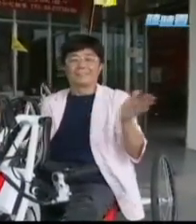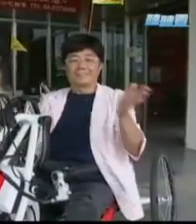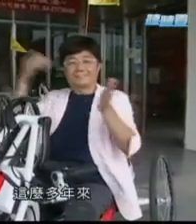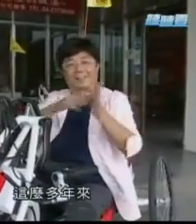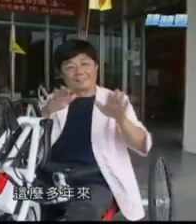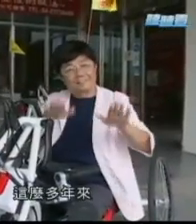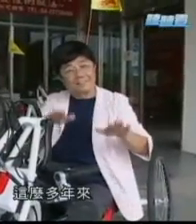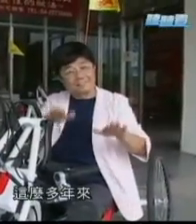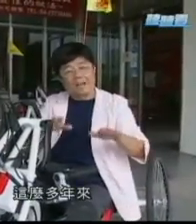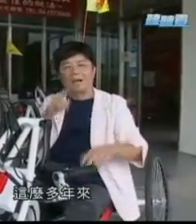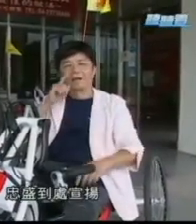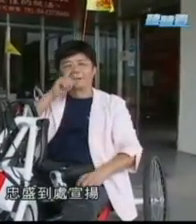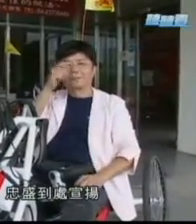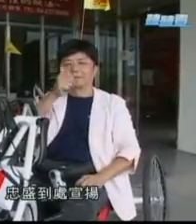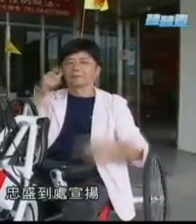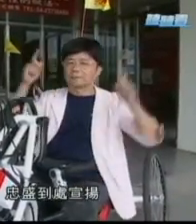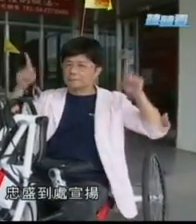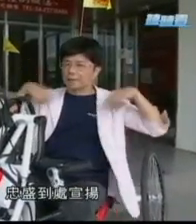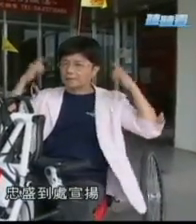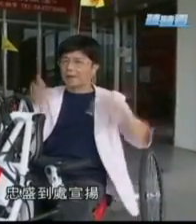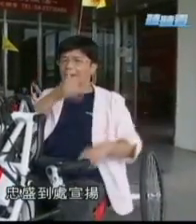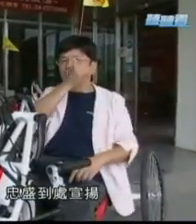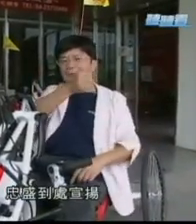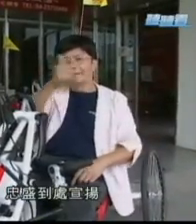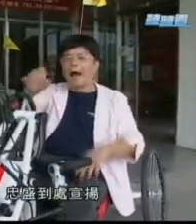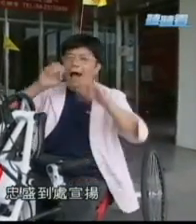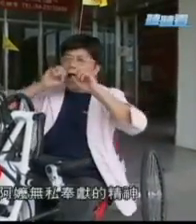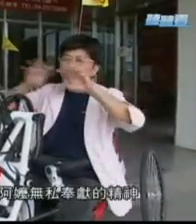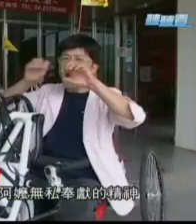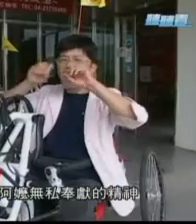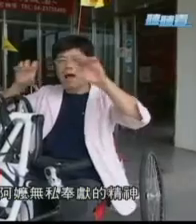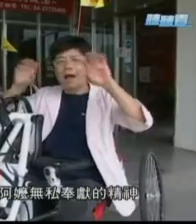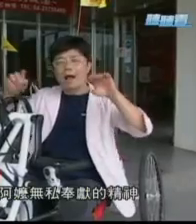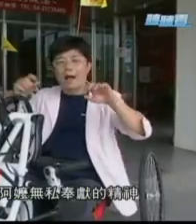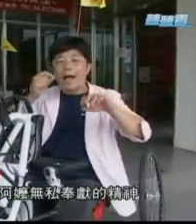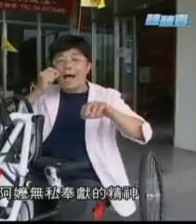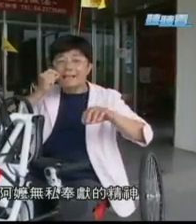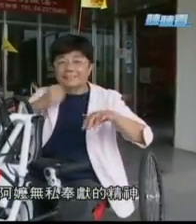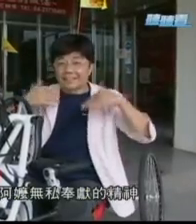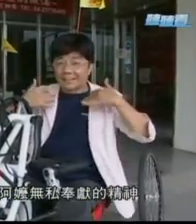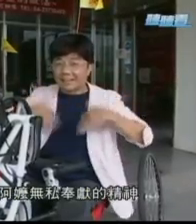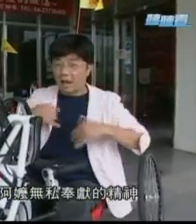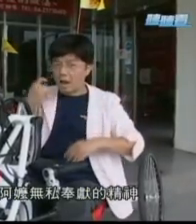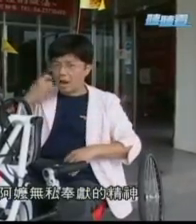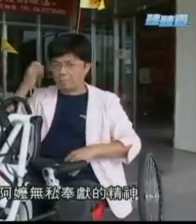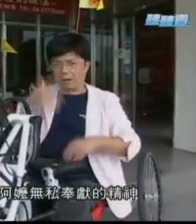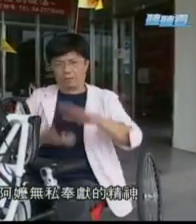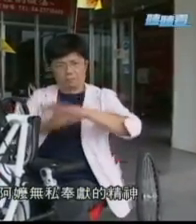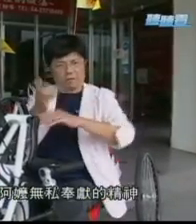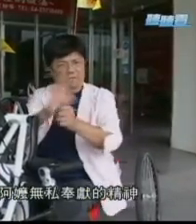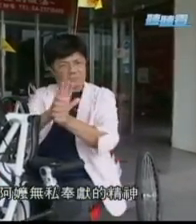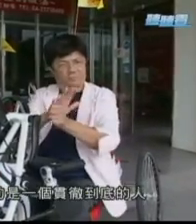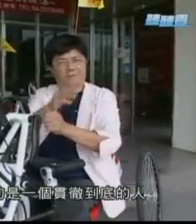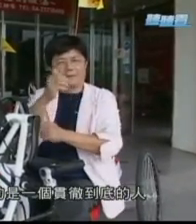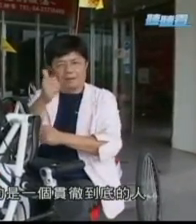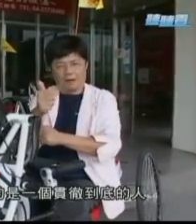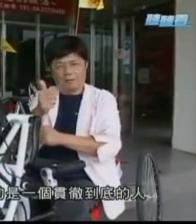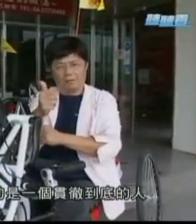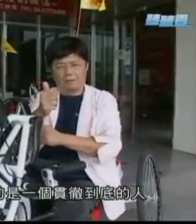这么多年来啊，钟盛到处宣扬喜乐阿嬷无私奉献的精神，哇，他真的是一